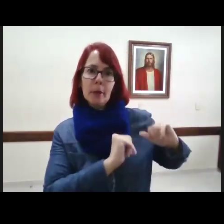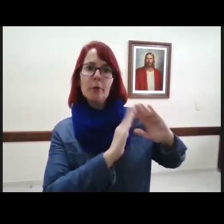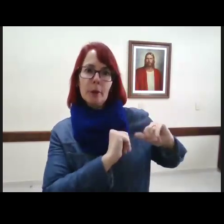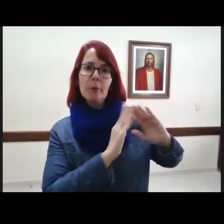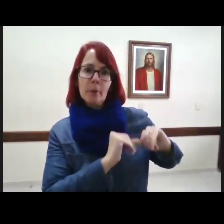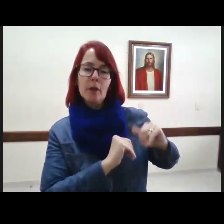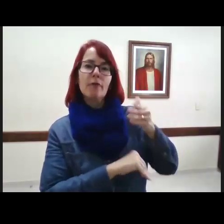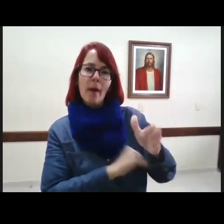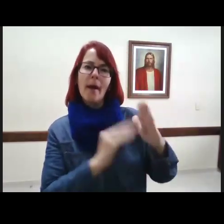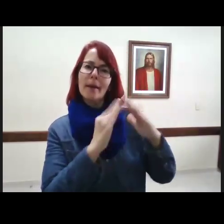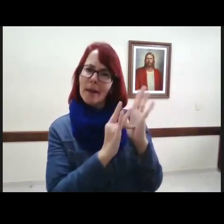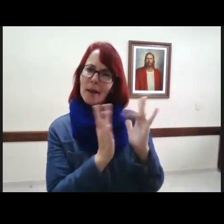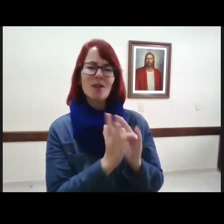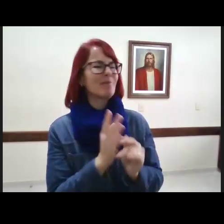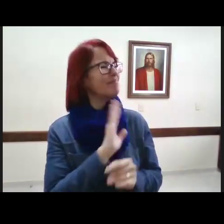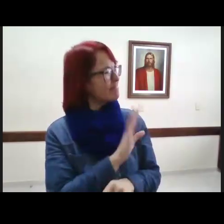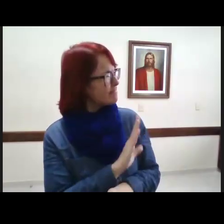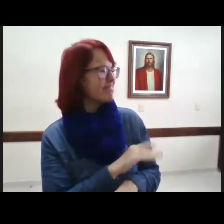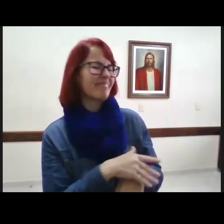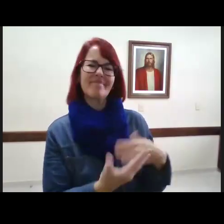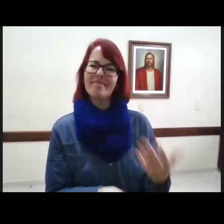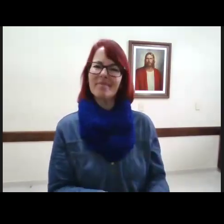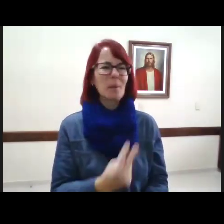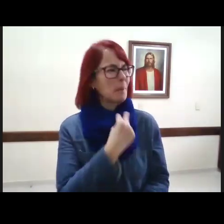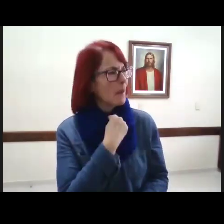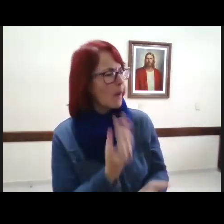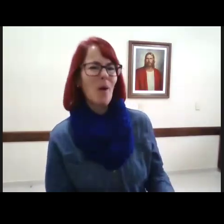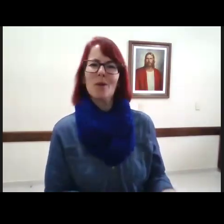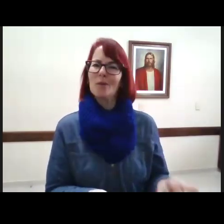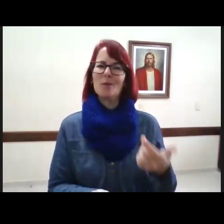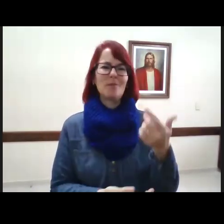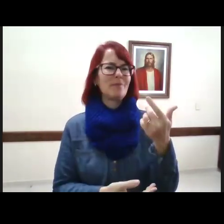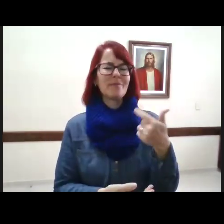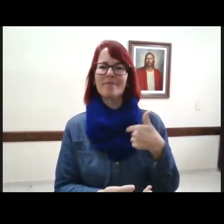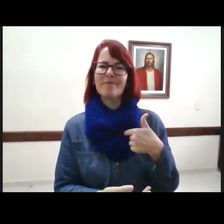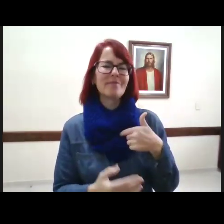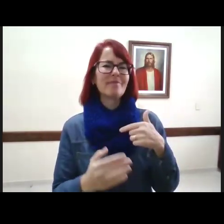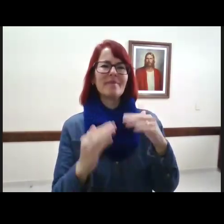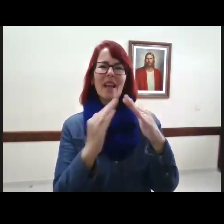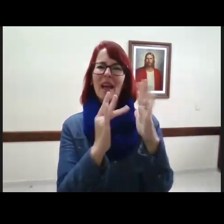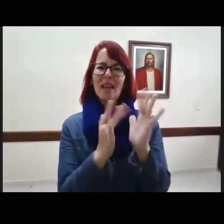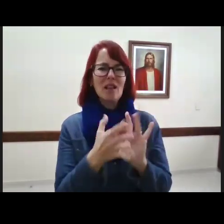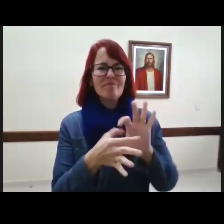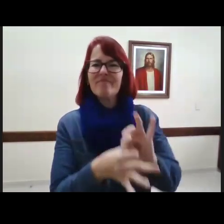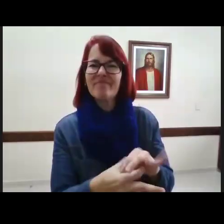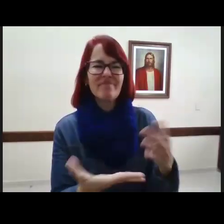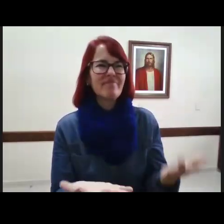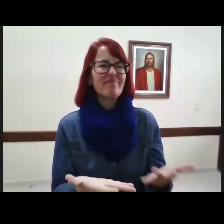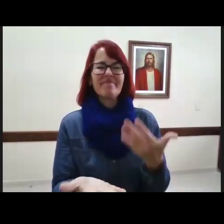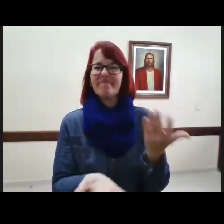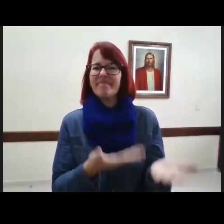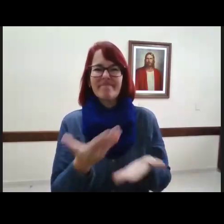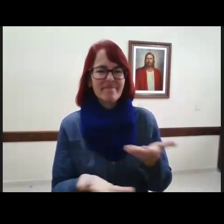igreja. Eu falei, pô, cara, não dá, eu não consigo me conectar mais com as pessoas, sabe? As conversas não